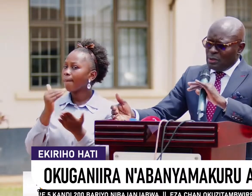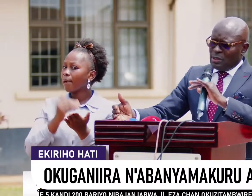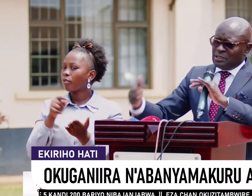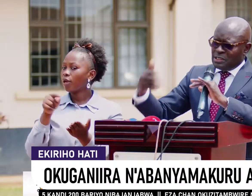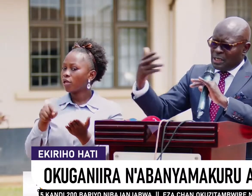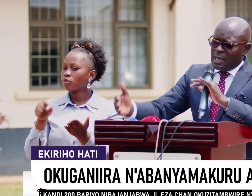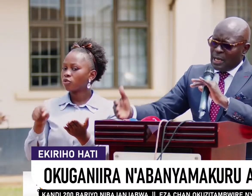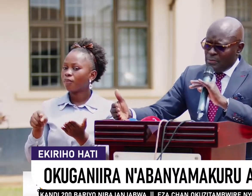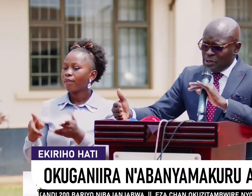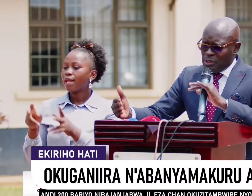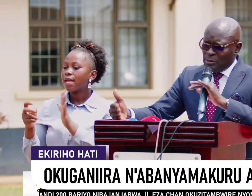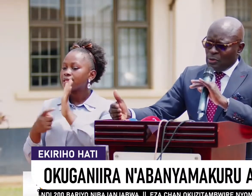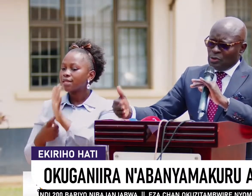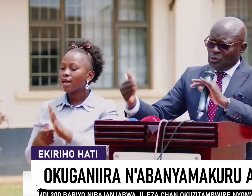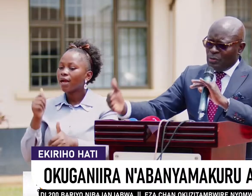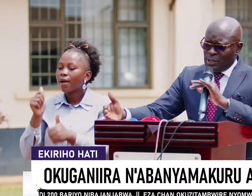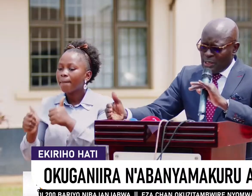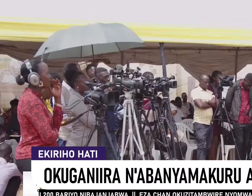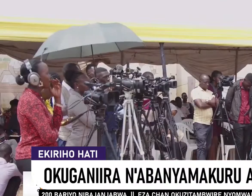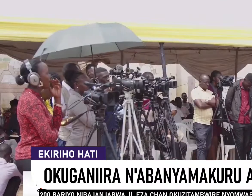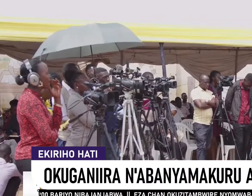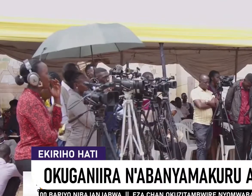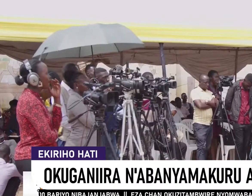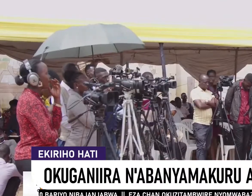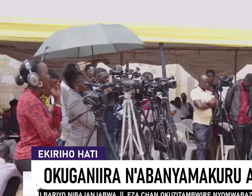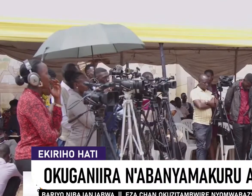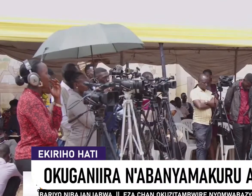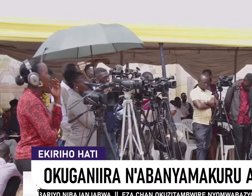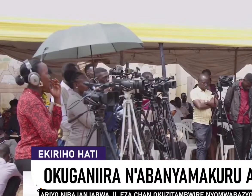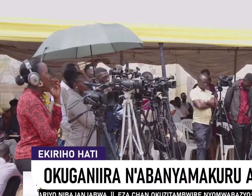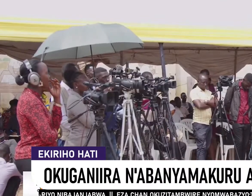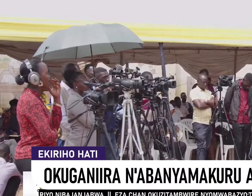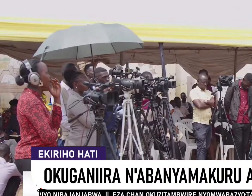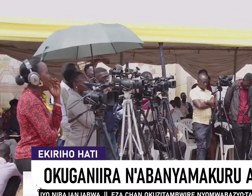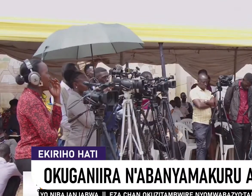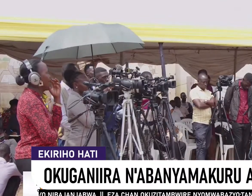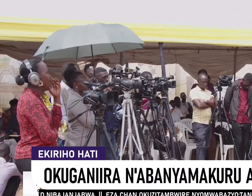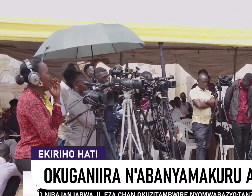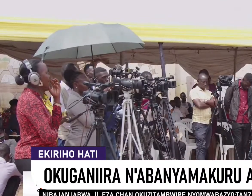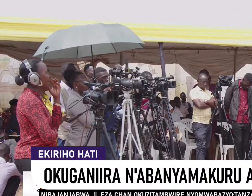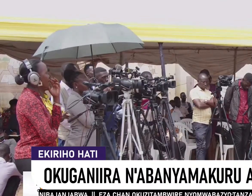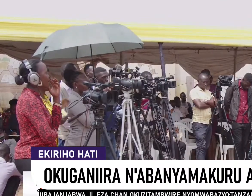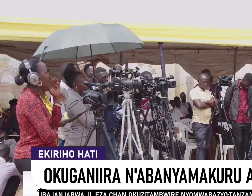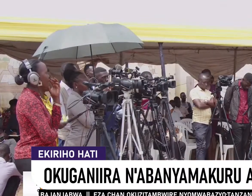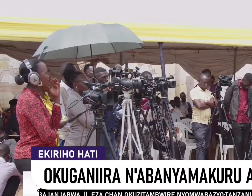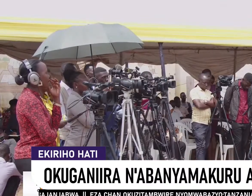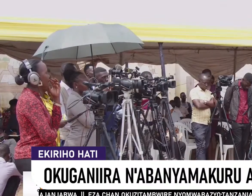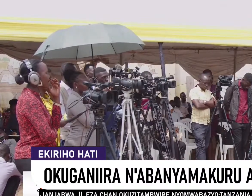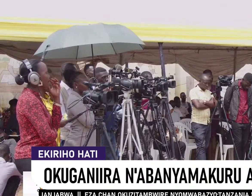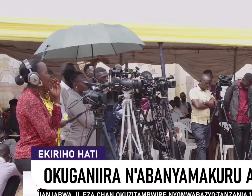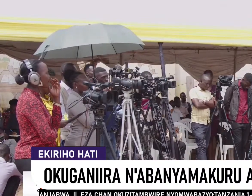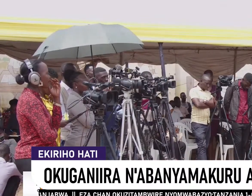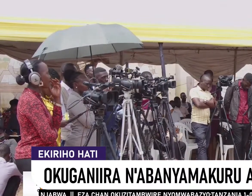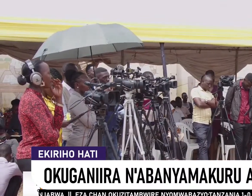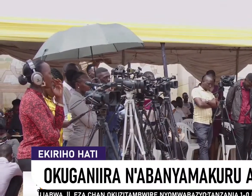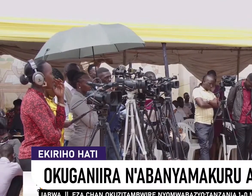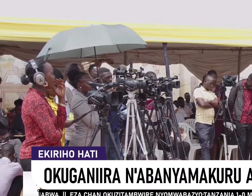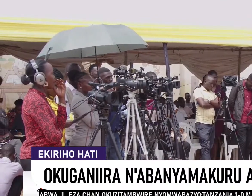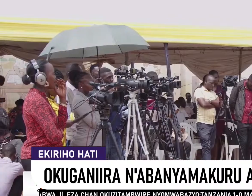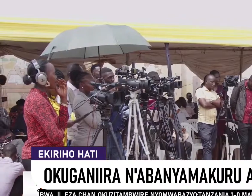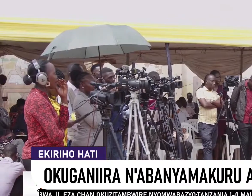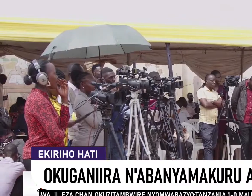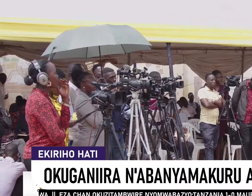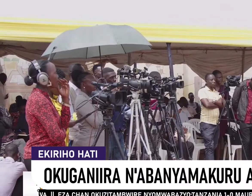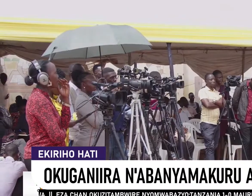ezo eziraga biki byolina okugoberera bine byolina okuleeta ate empapula zogenda kuwaayo ku